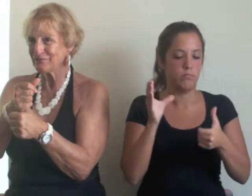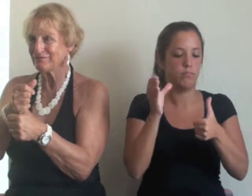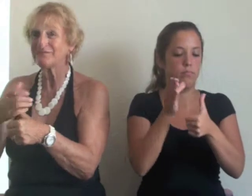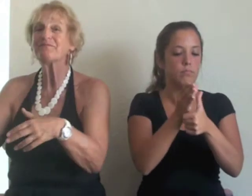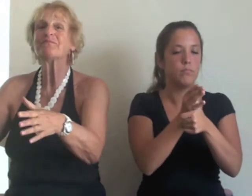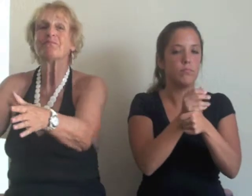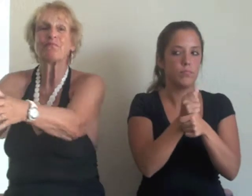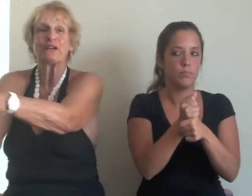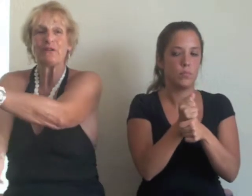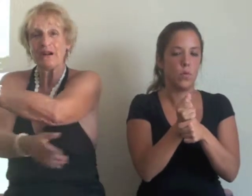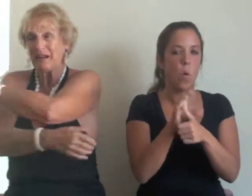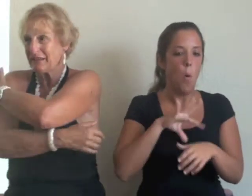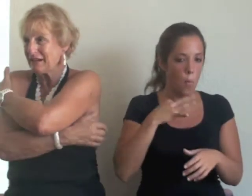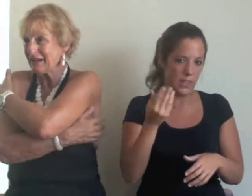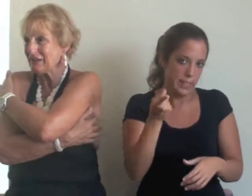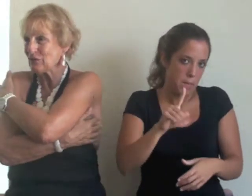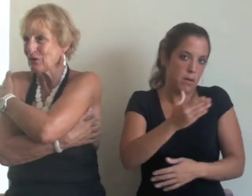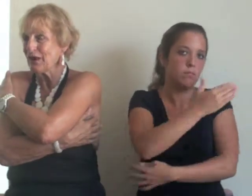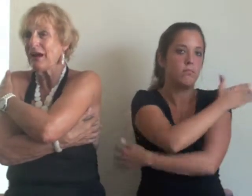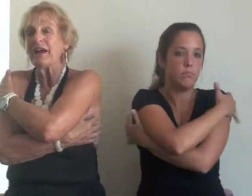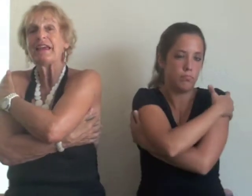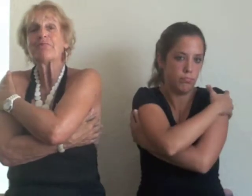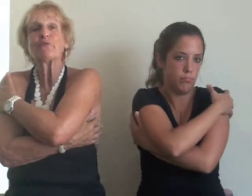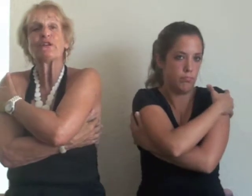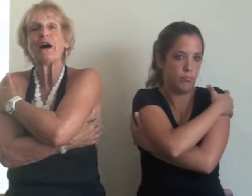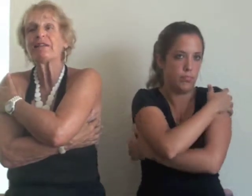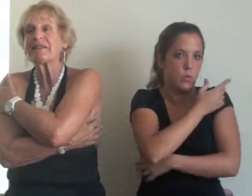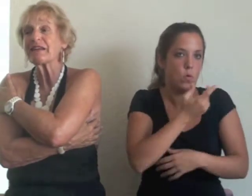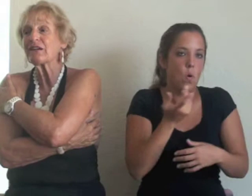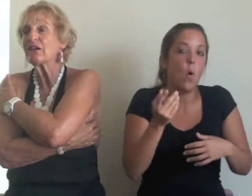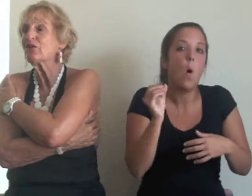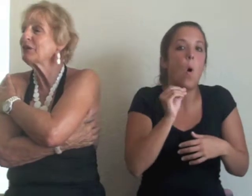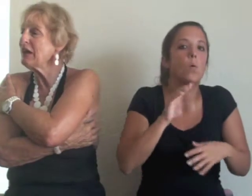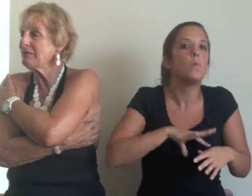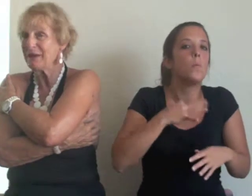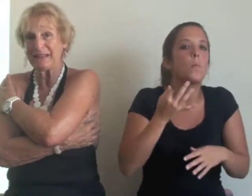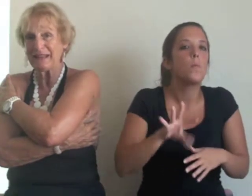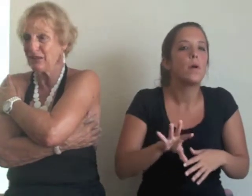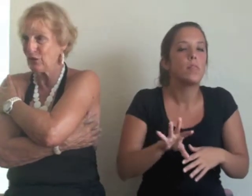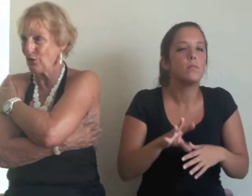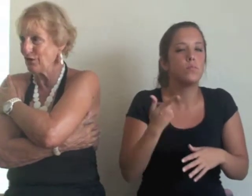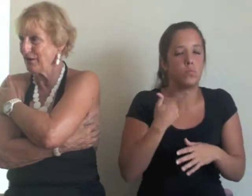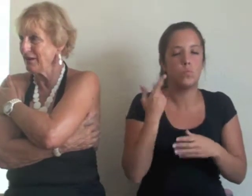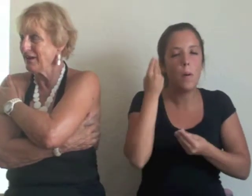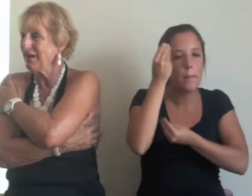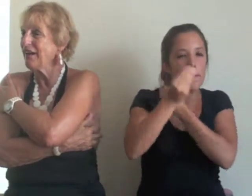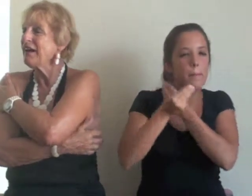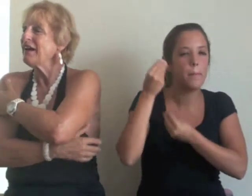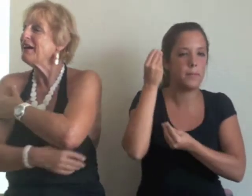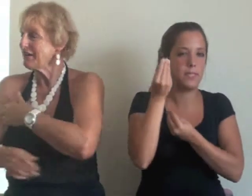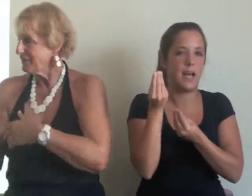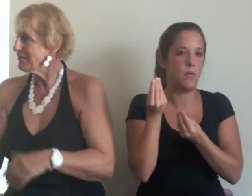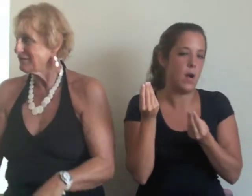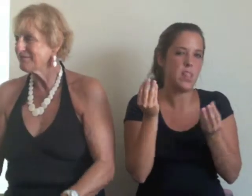debes, puedo hacer esto. Y puedo hacer una meditación.